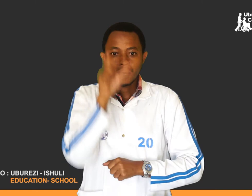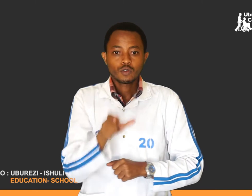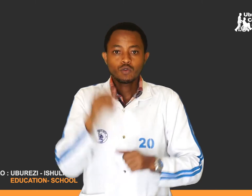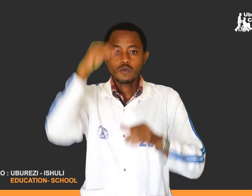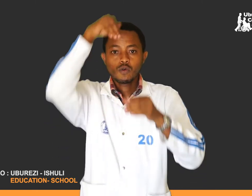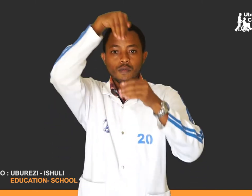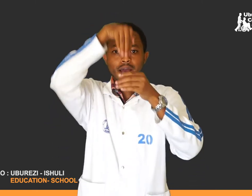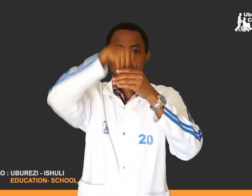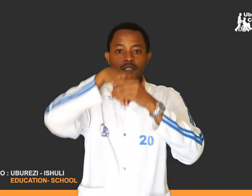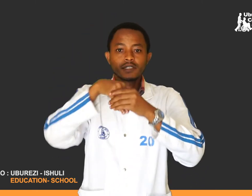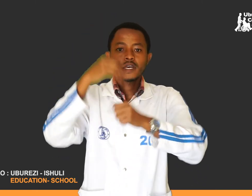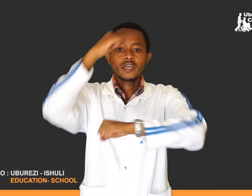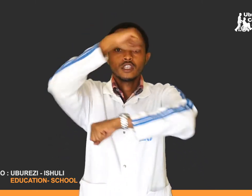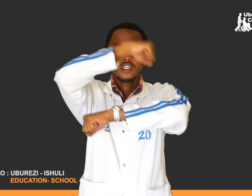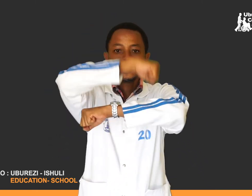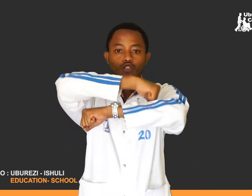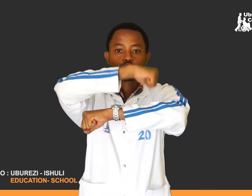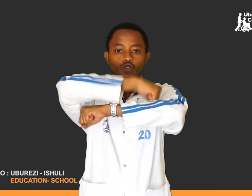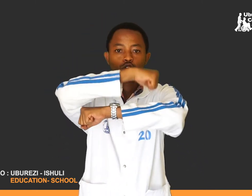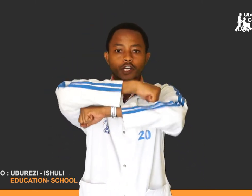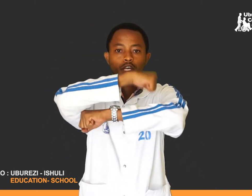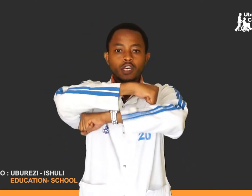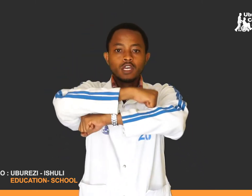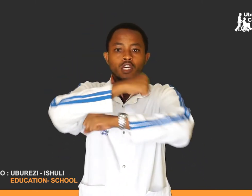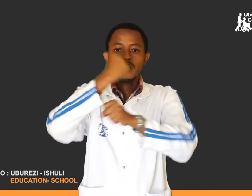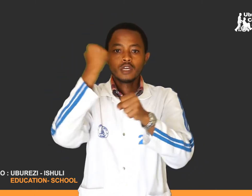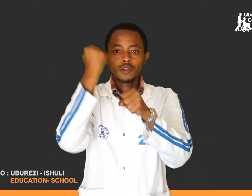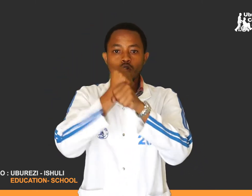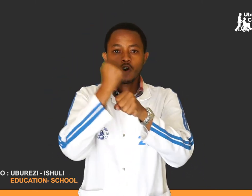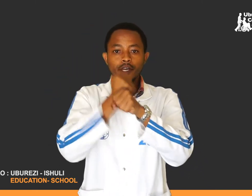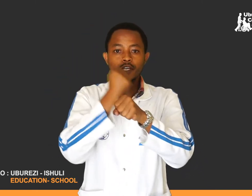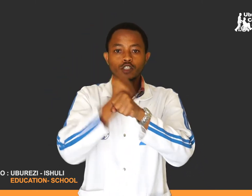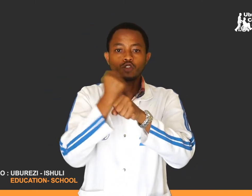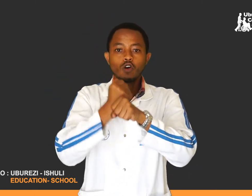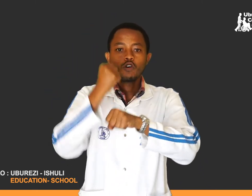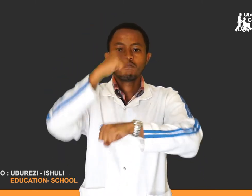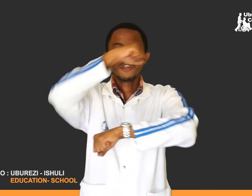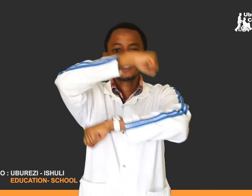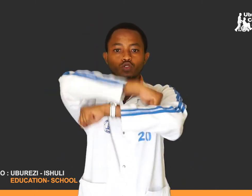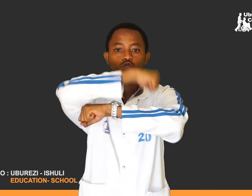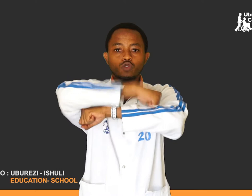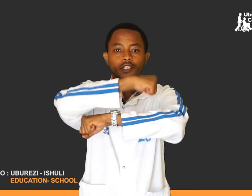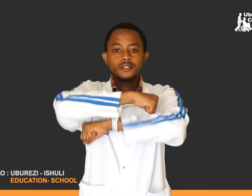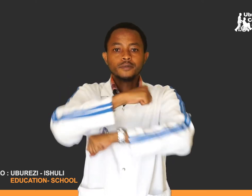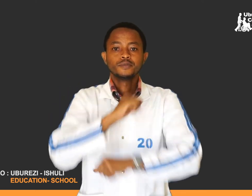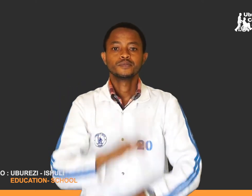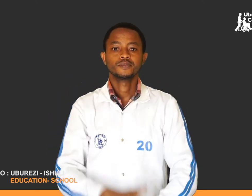abantu bagize ishuri n'ibikoresho by'ishuri,